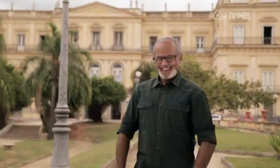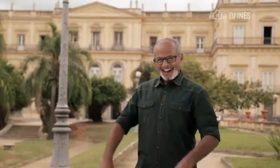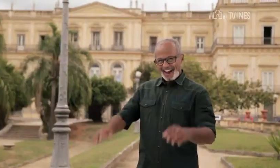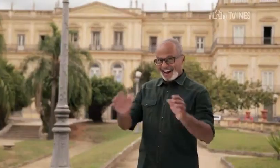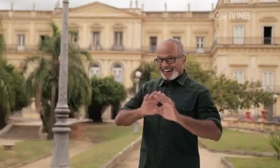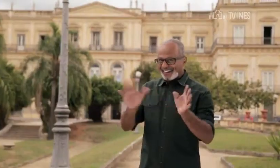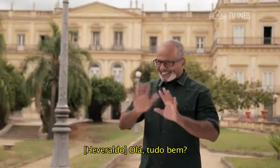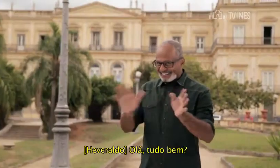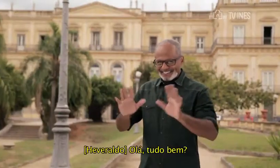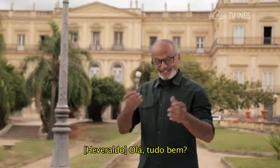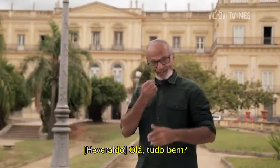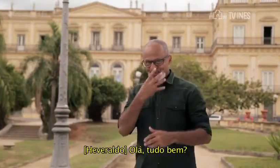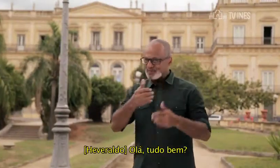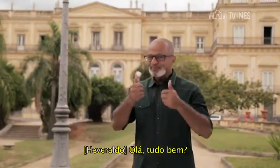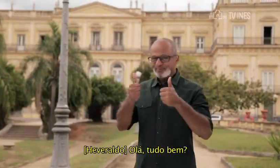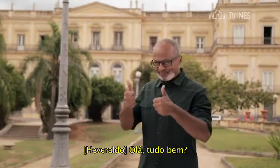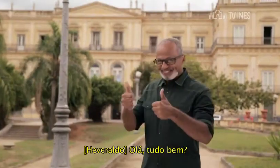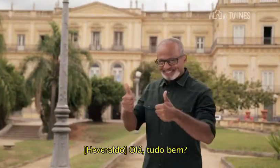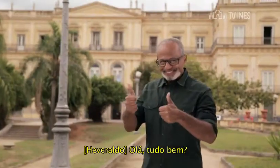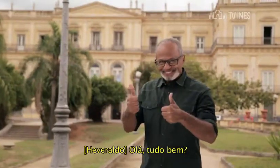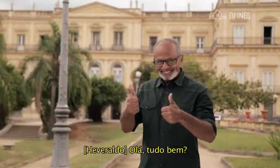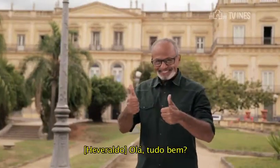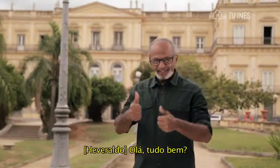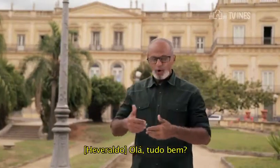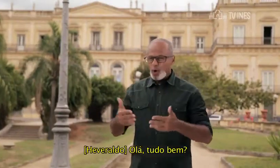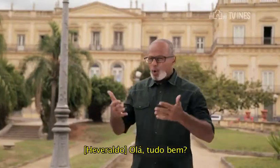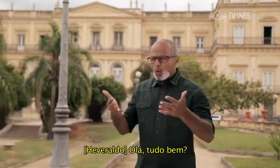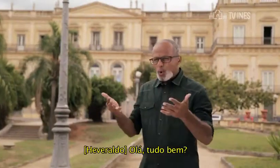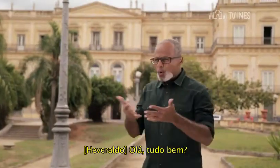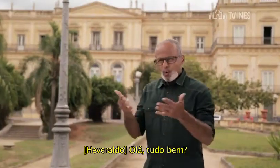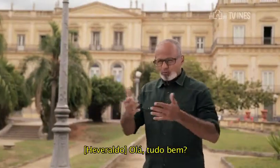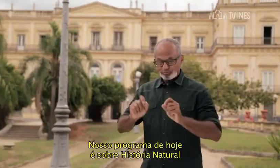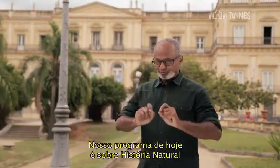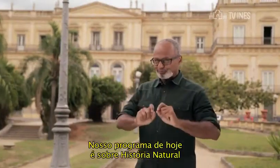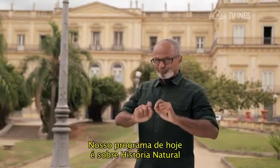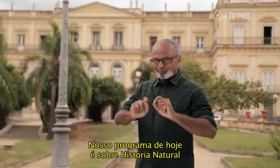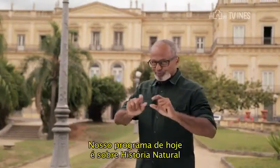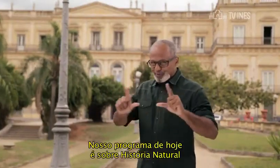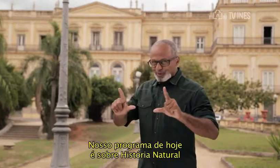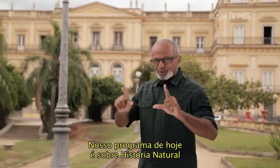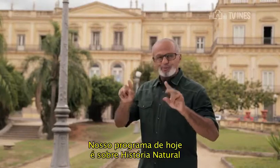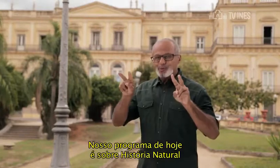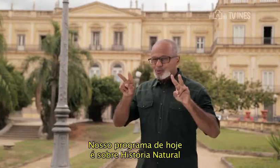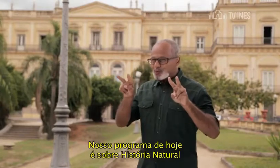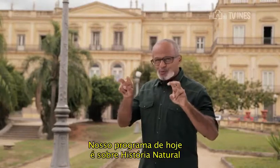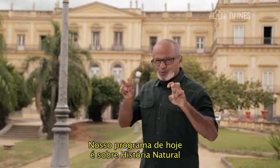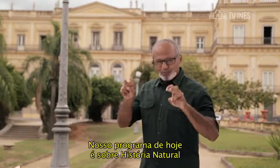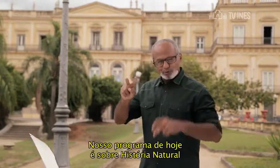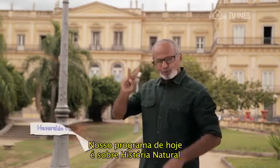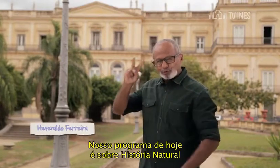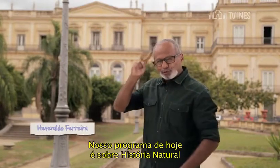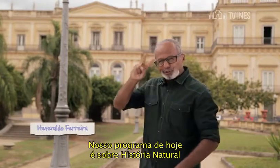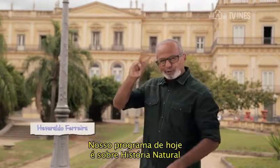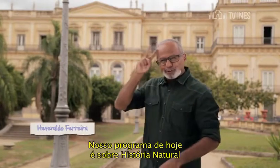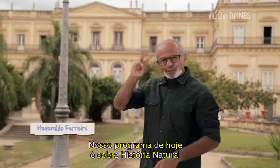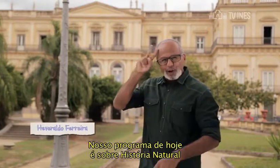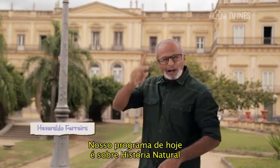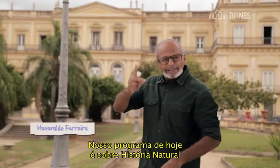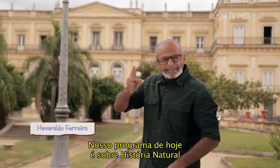Olá, tudo bem? Nosso programa de hoje é sobre história